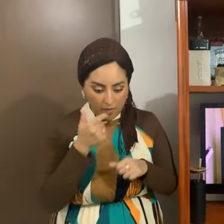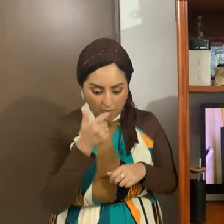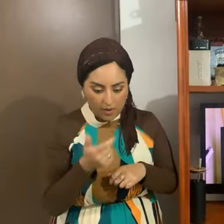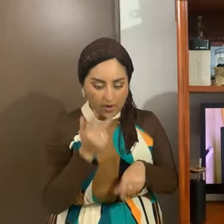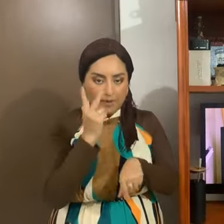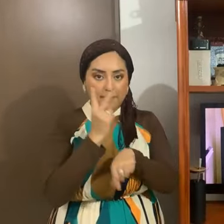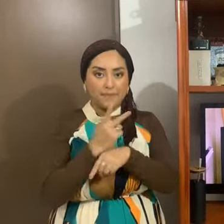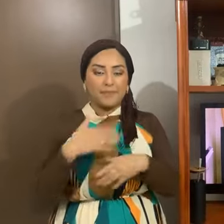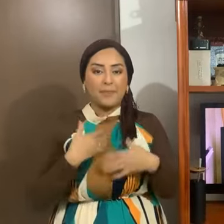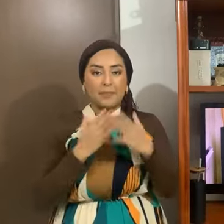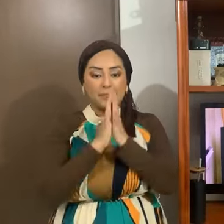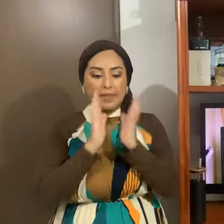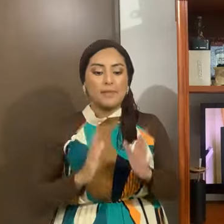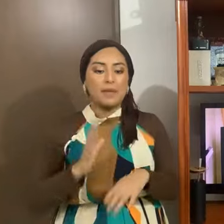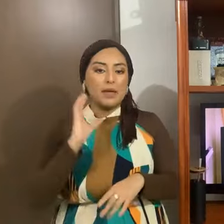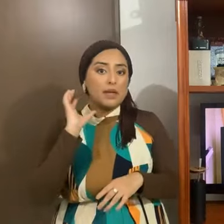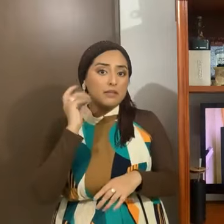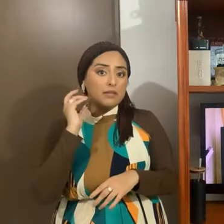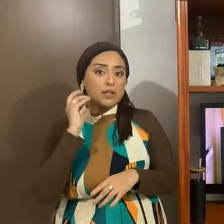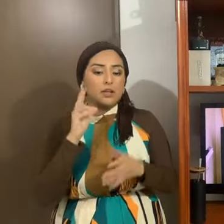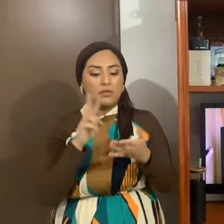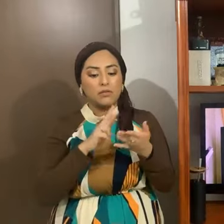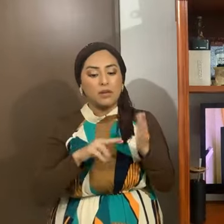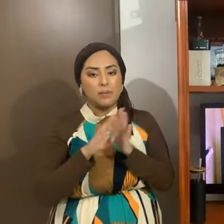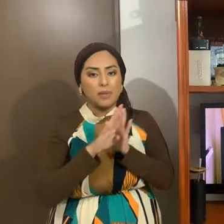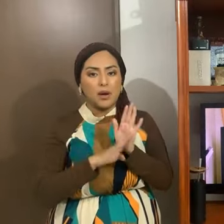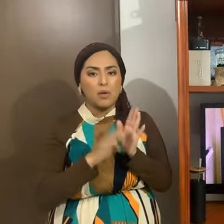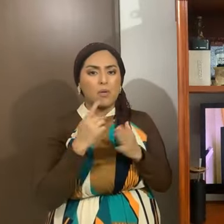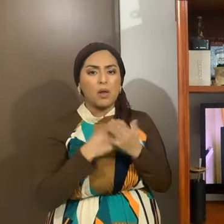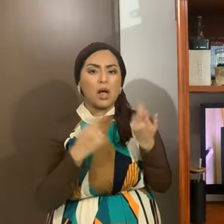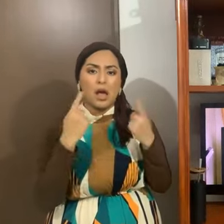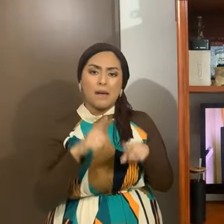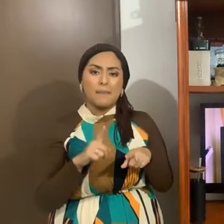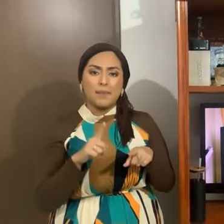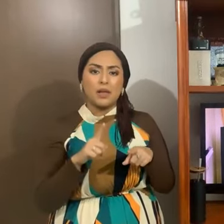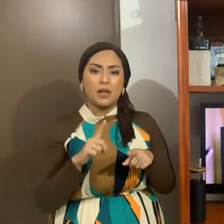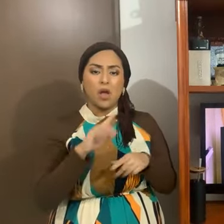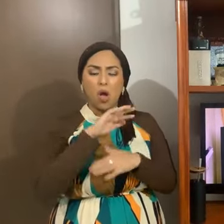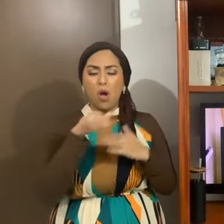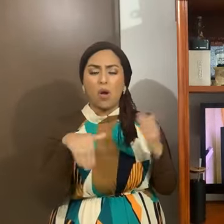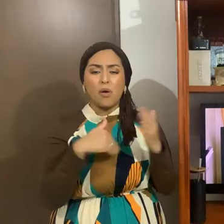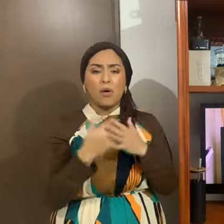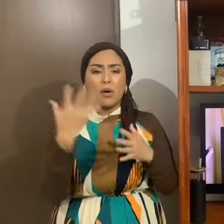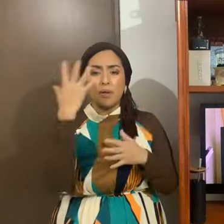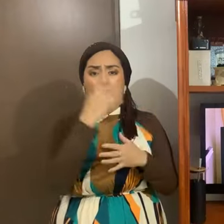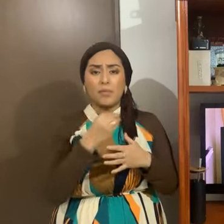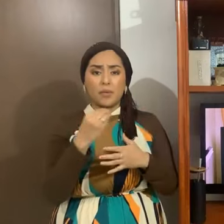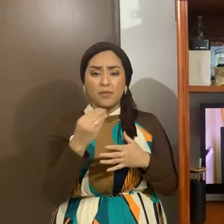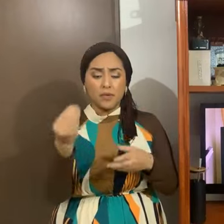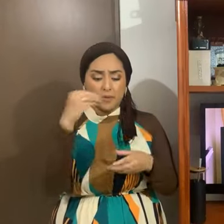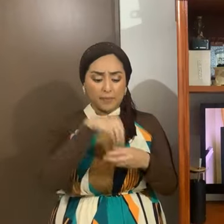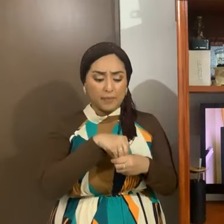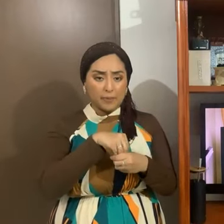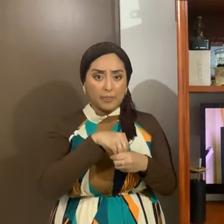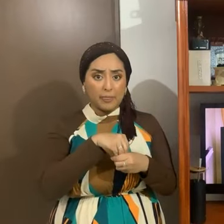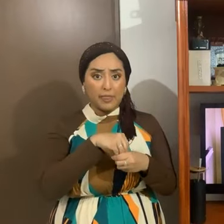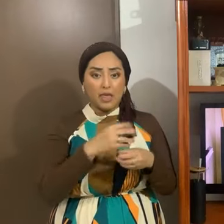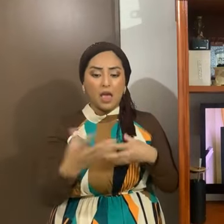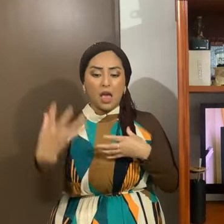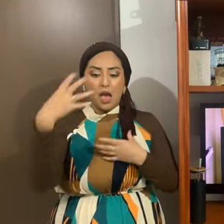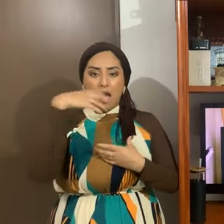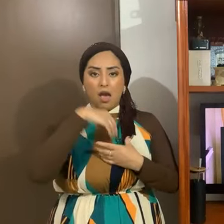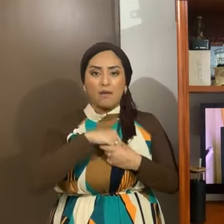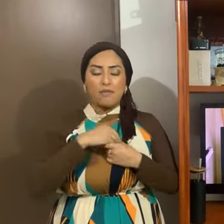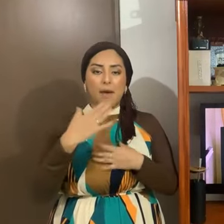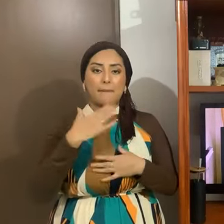Paz TV, Simchat Torah Radio, lees tu Biblia, entonces todo lo hermoso que está aquí se va a hacer parte de